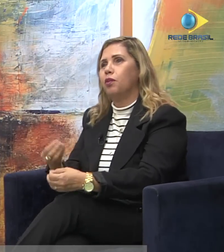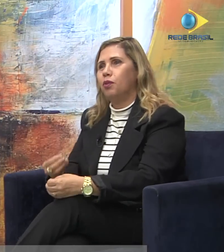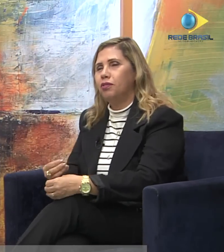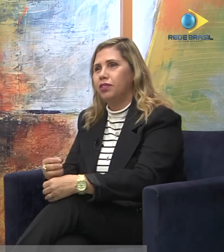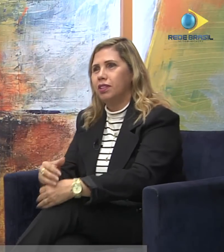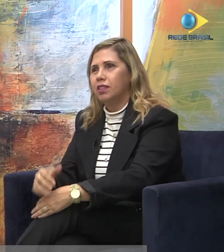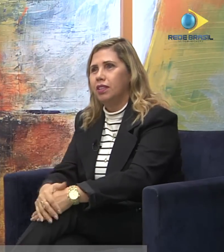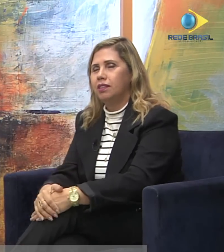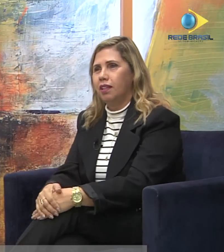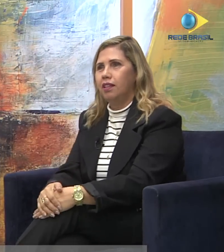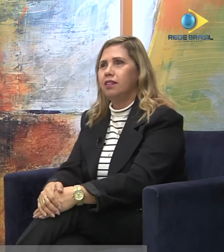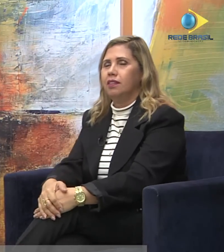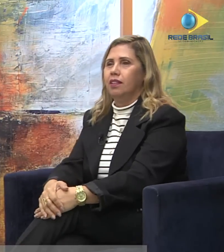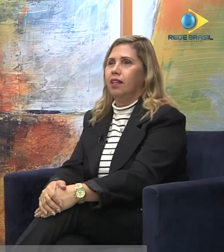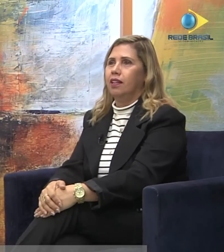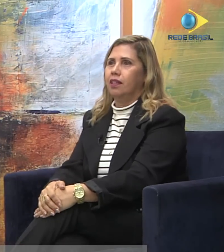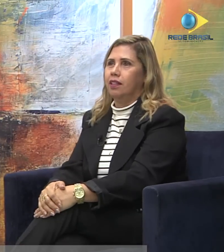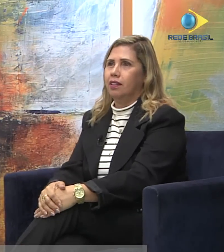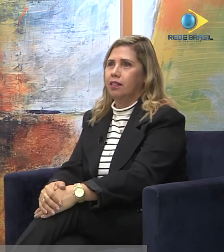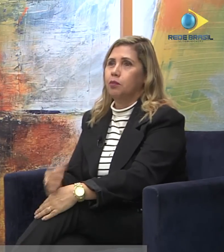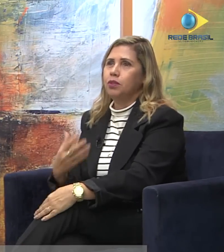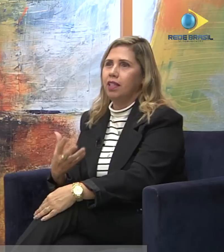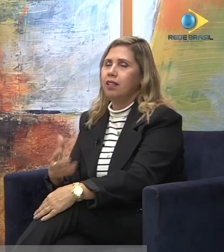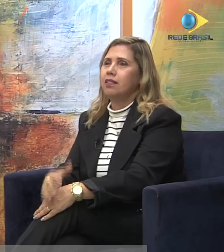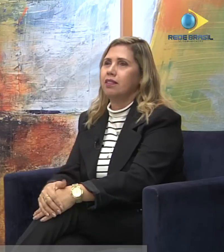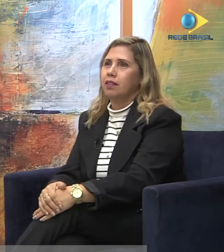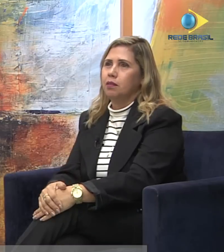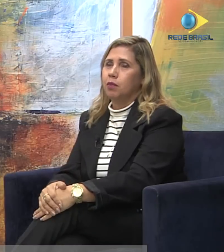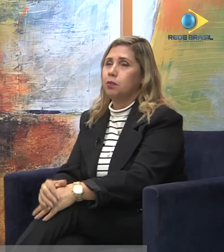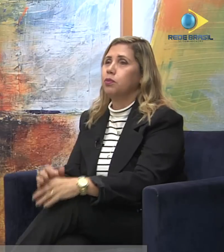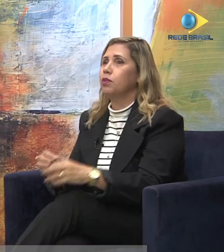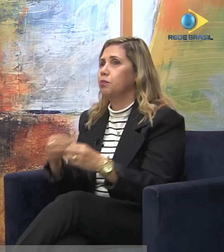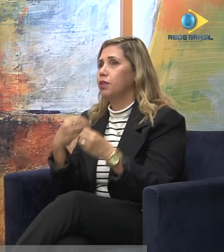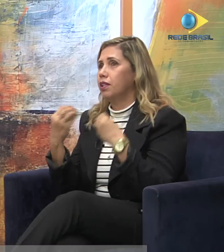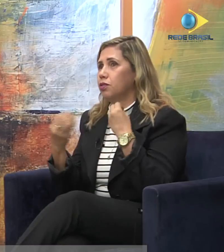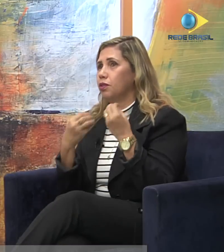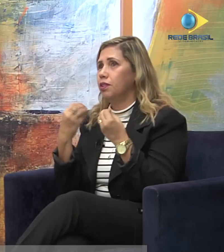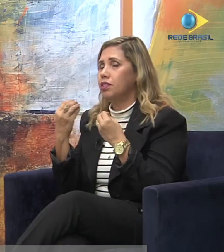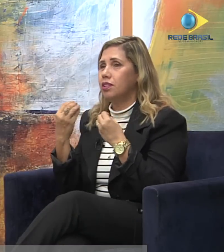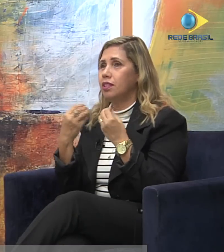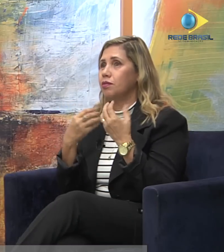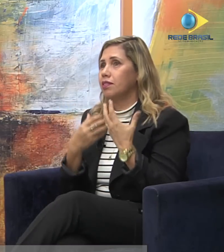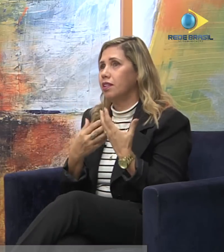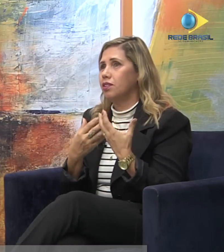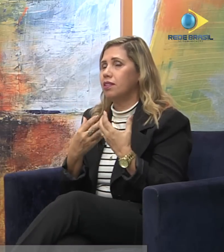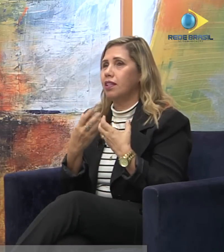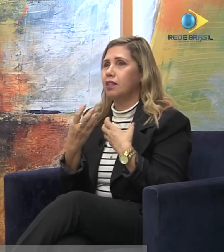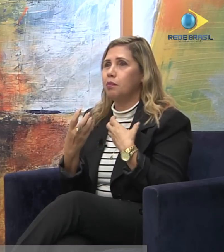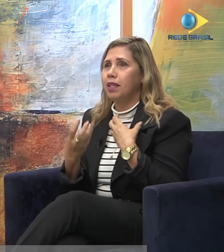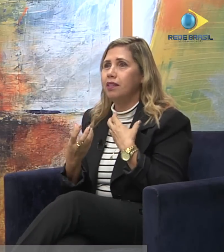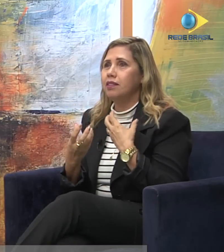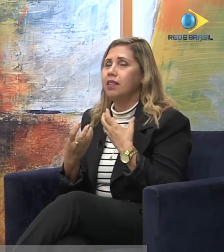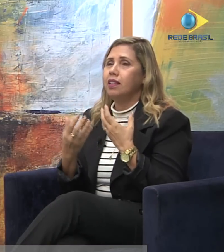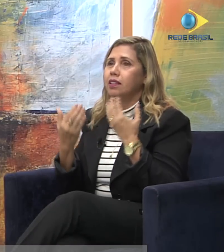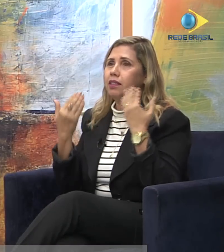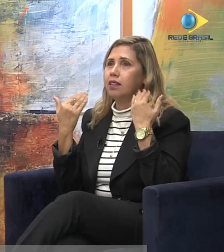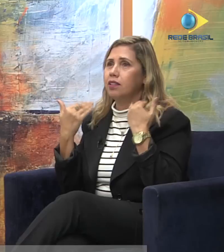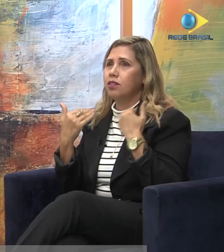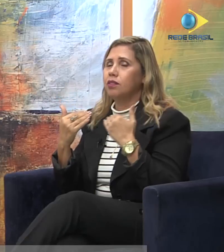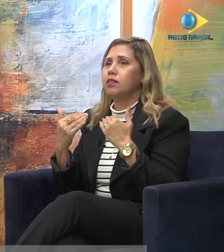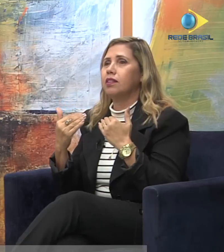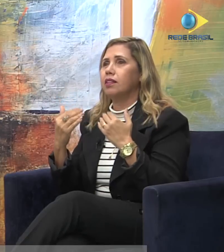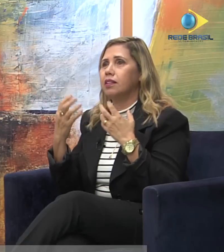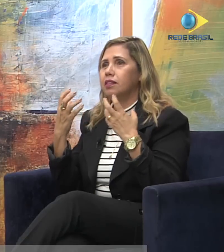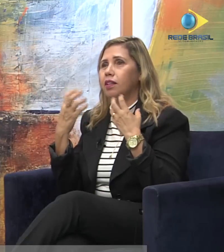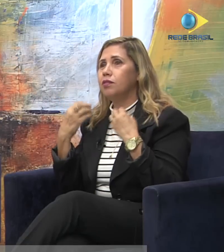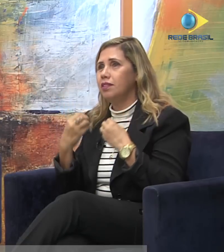vezes a pessoa ouve e tem a mudez, mas por questões que não sejam exatamente na